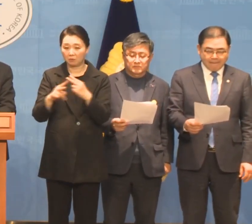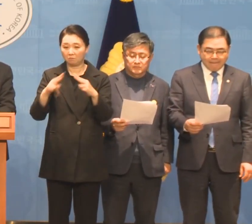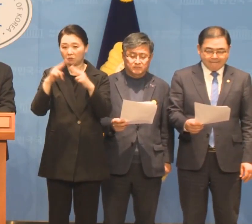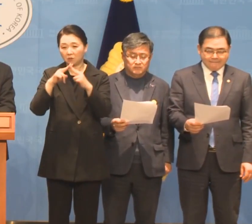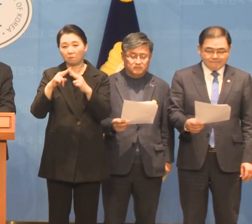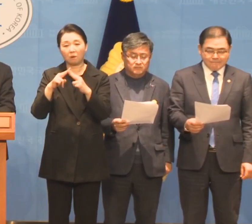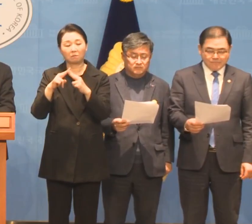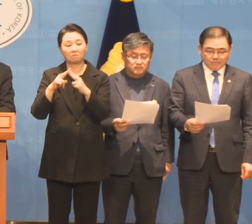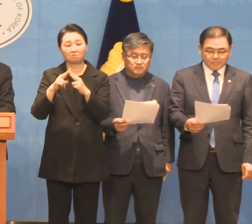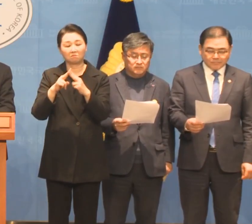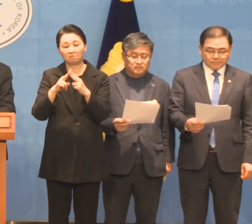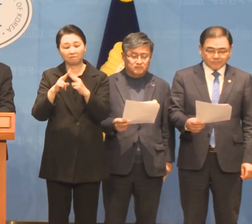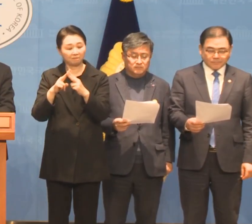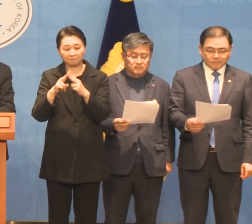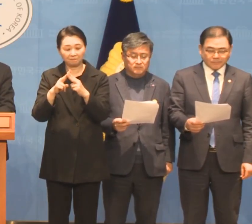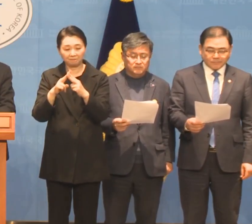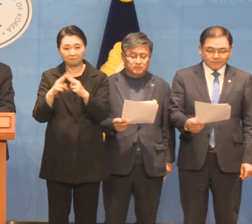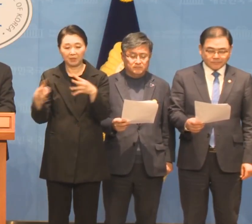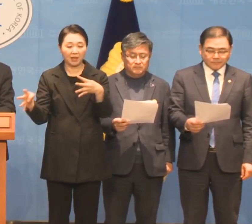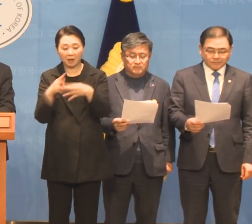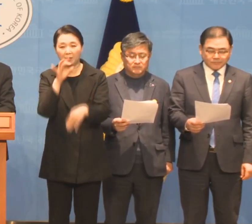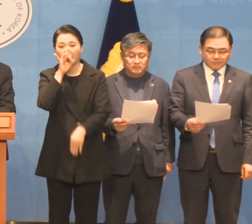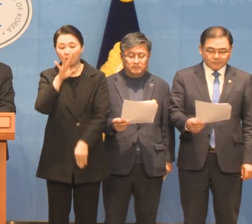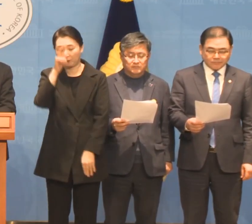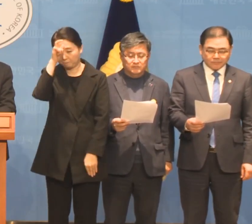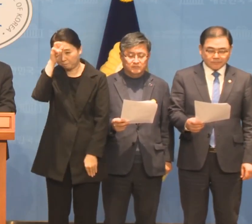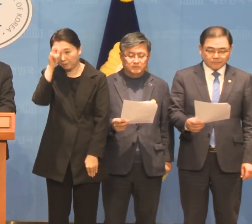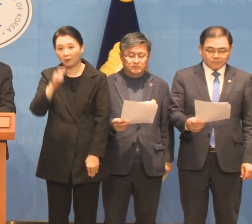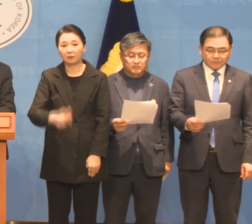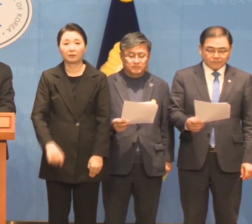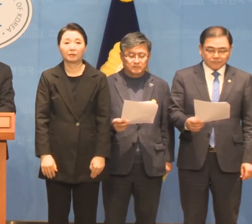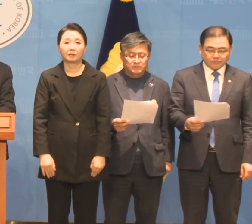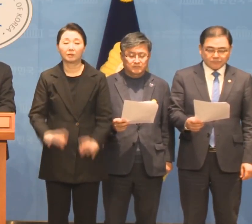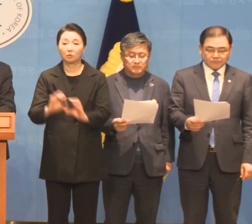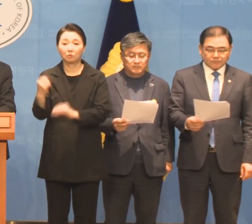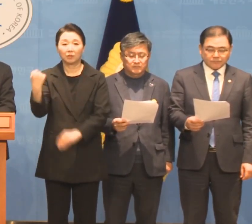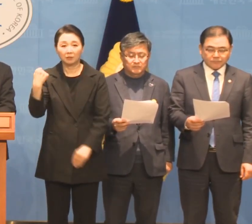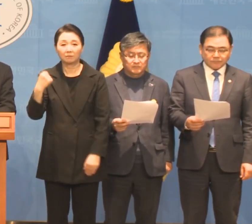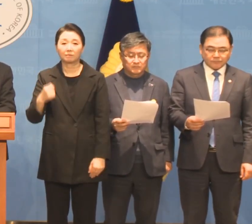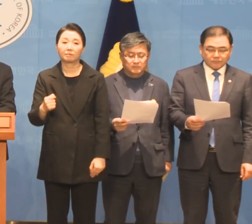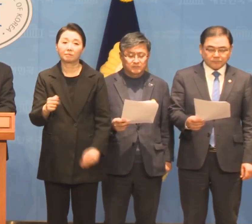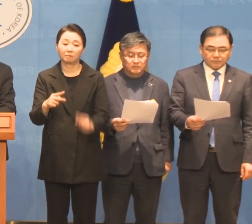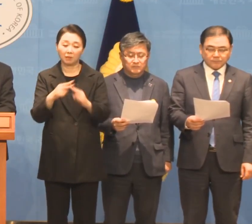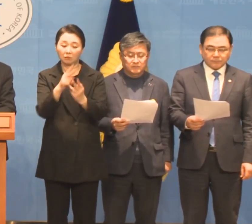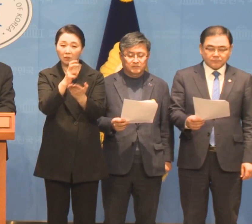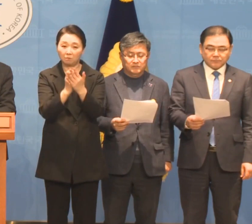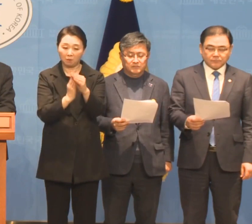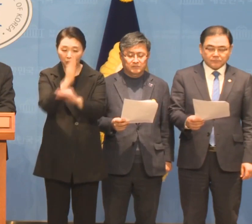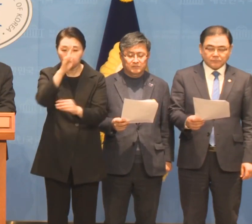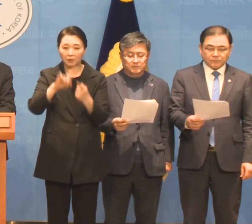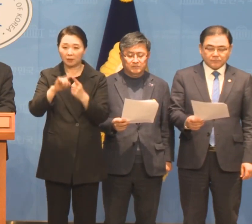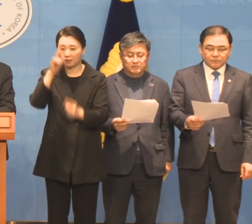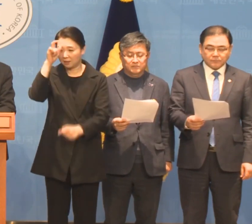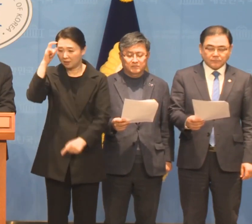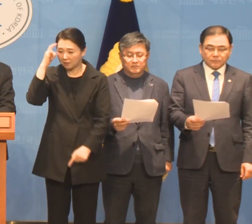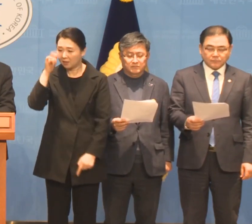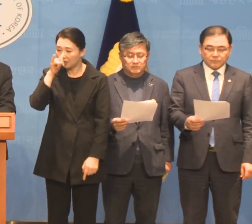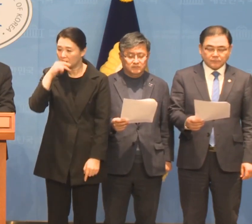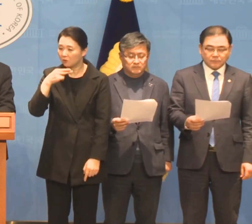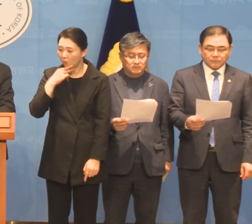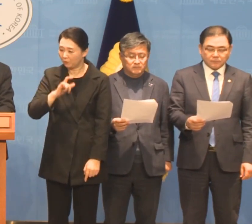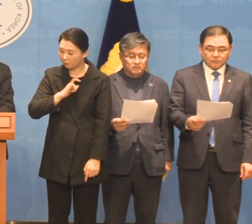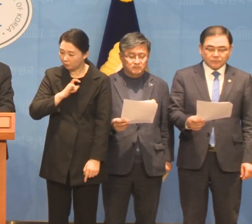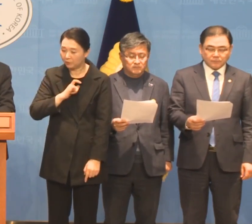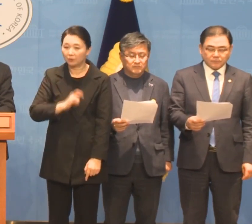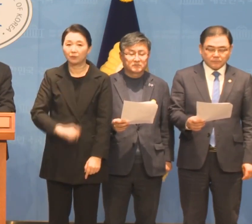처리하지 못하겠다고 목리를 부립니다. 국민의힘은 반도체법 통과에 의지가 있는지 의문이